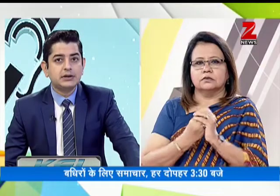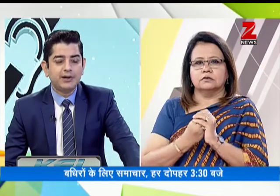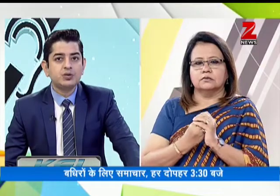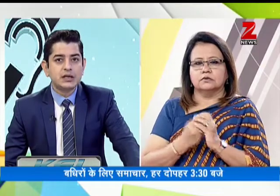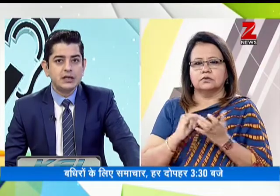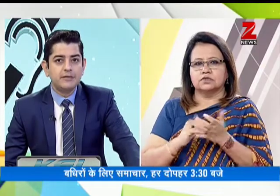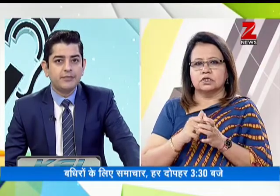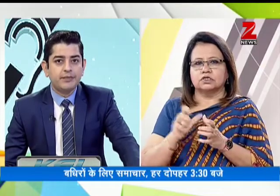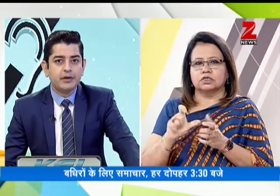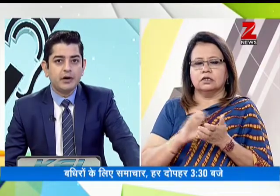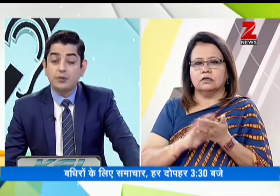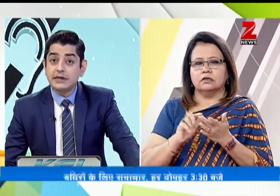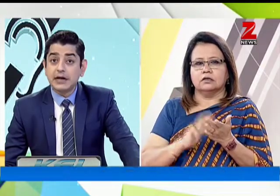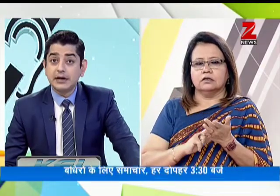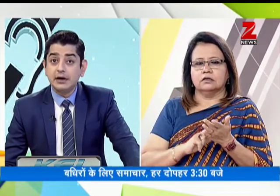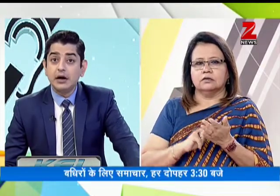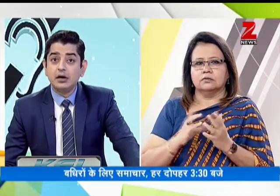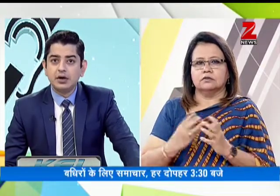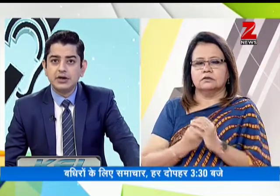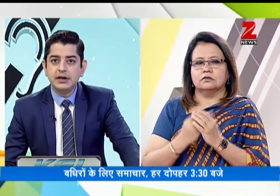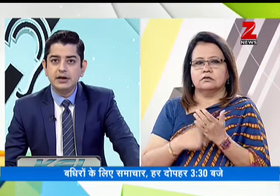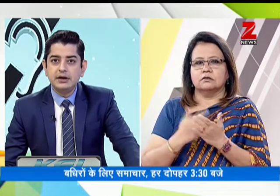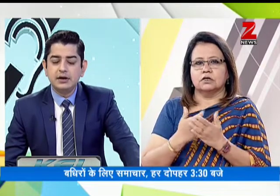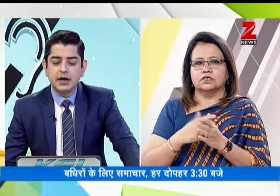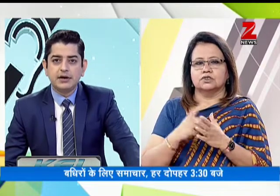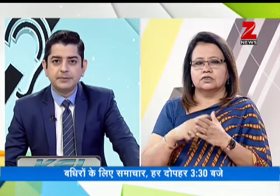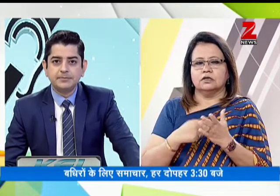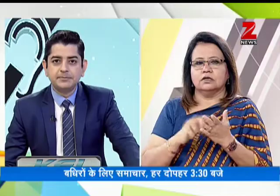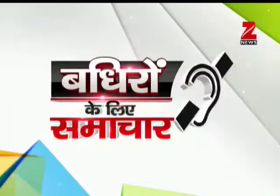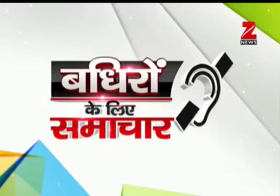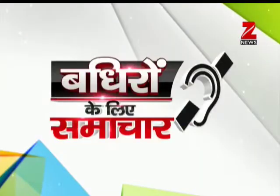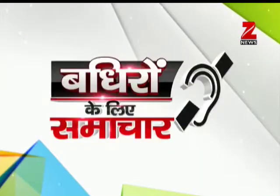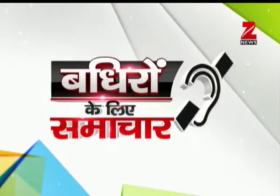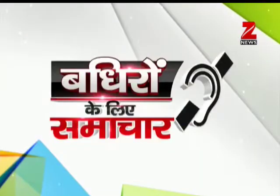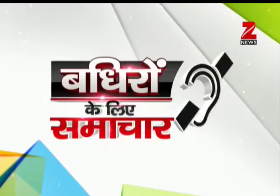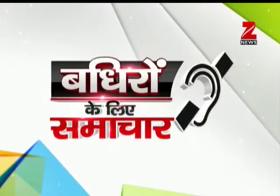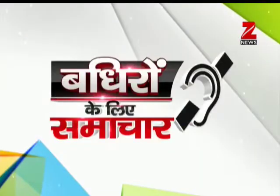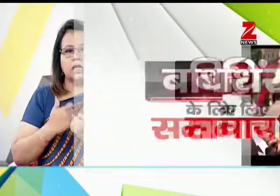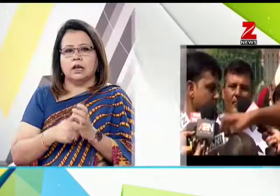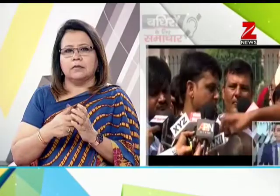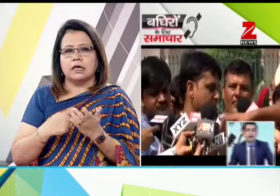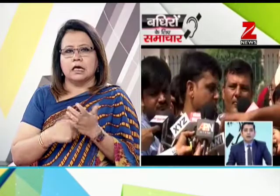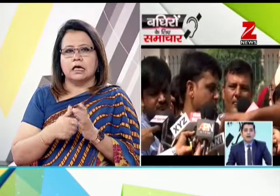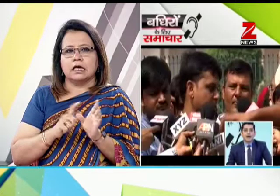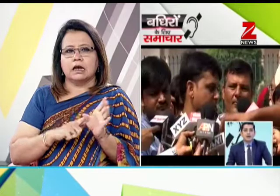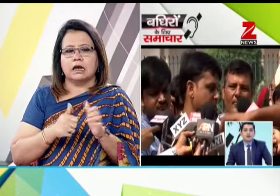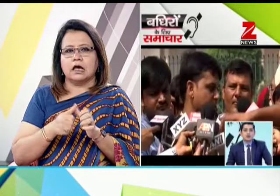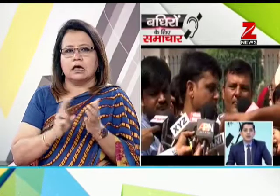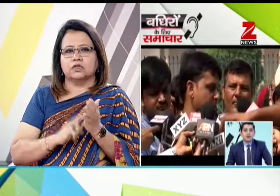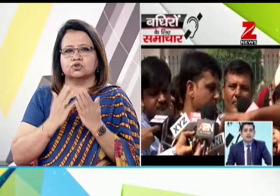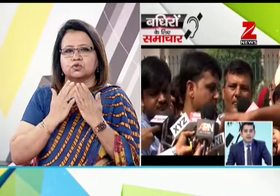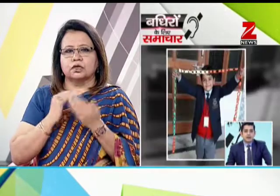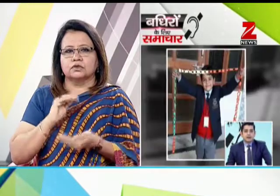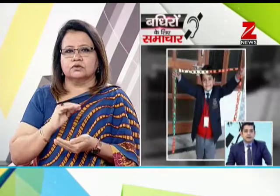के साथ मैं हूं सचिन और मेरे साथ हैं रजनी काल। गुरुग्राम के रायन स्कूल